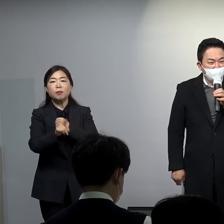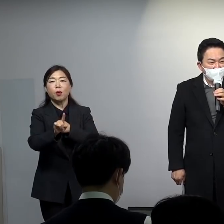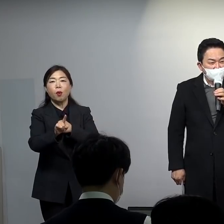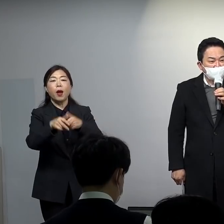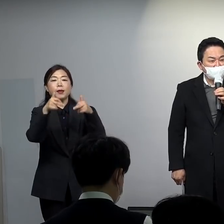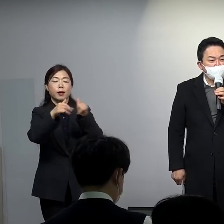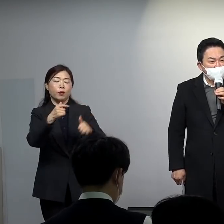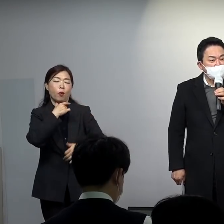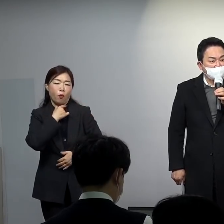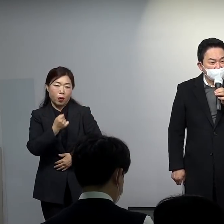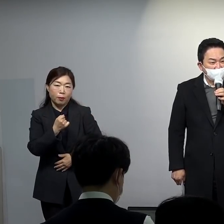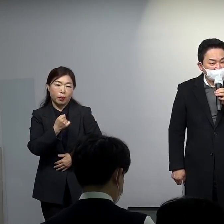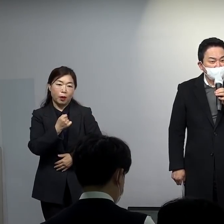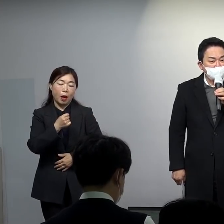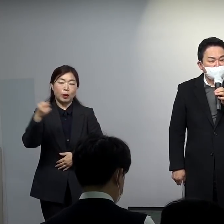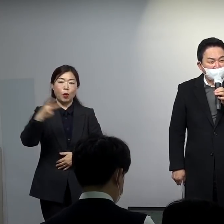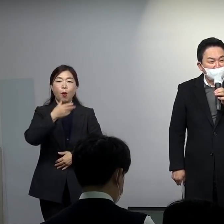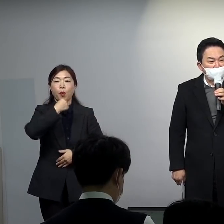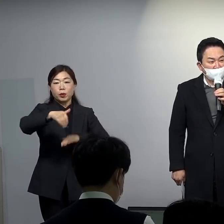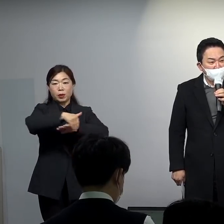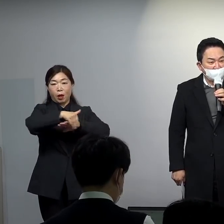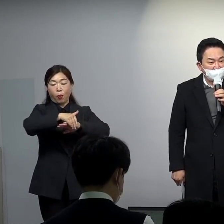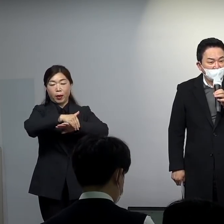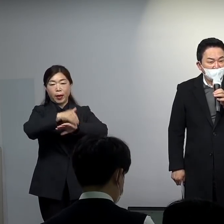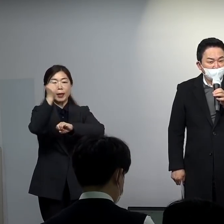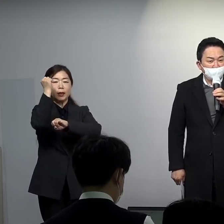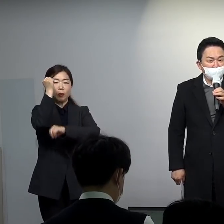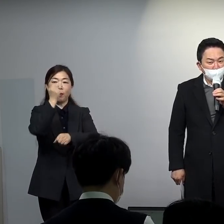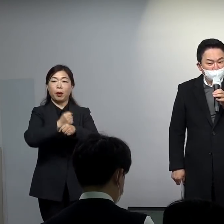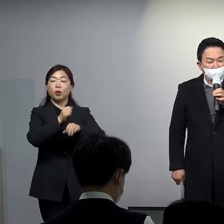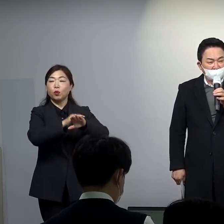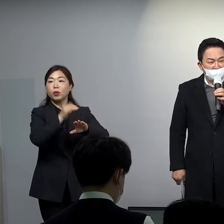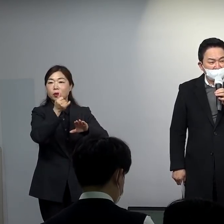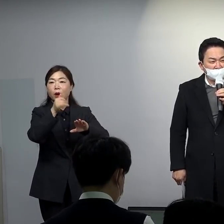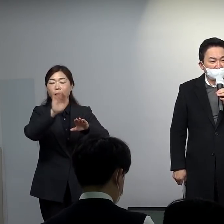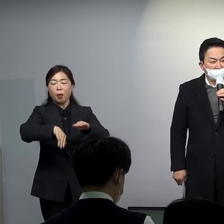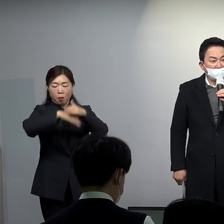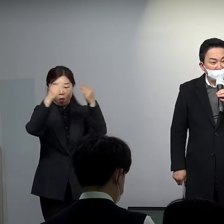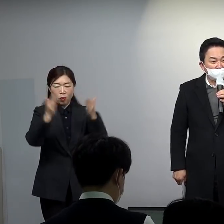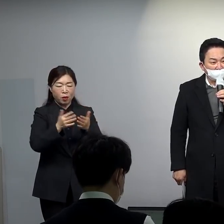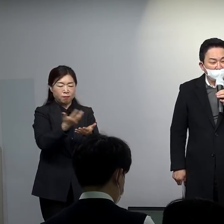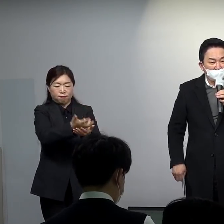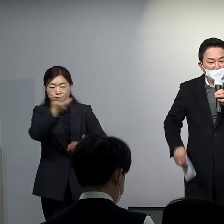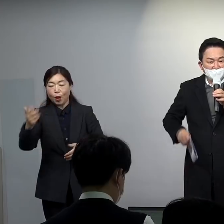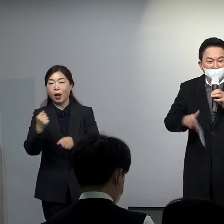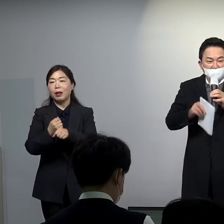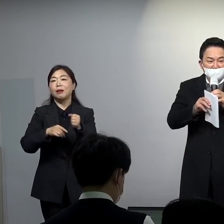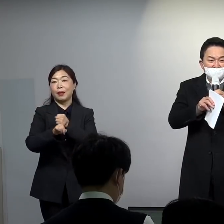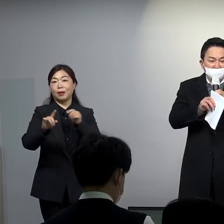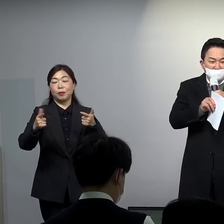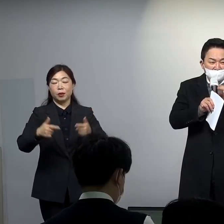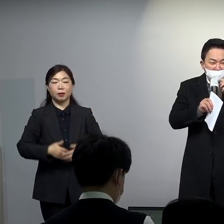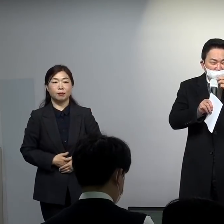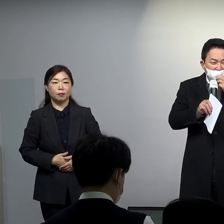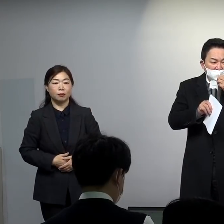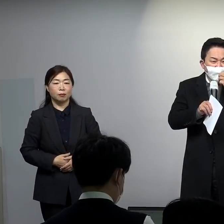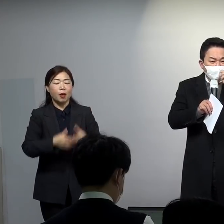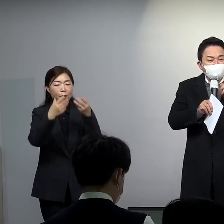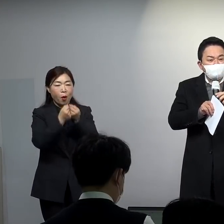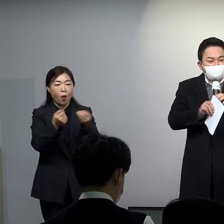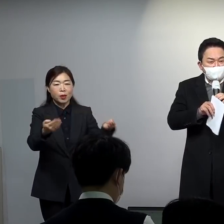하고 장애인 복지 개혁의 기본적인 방향이기도 합니다. 물론 모두를 탈시설한다는 건 아니고요. 근데 시설이라는